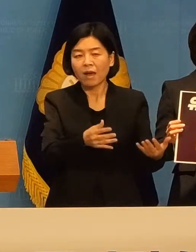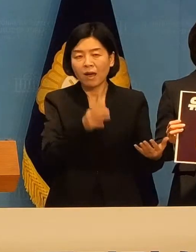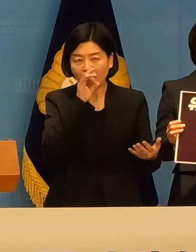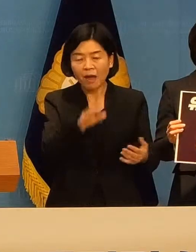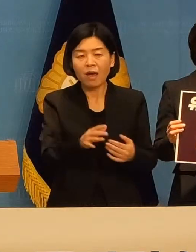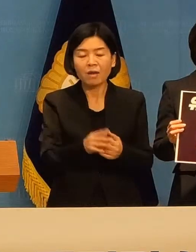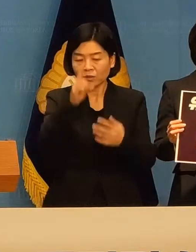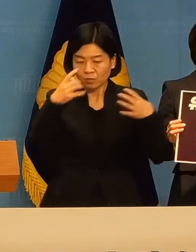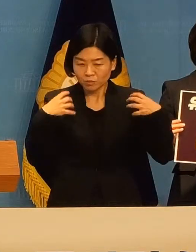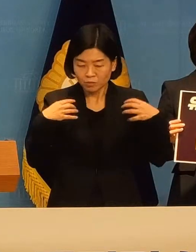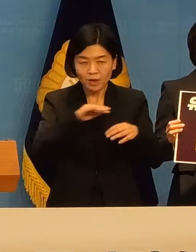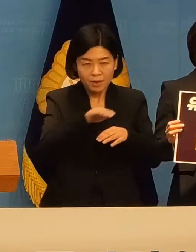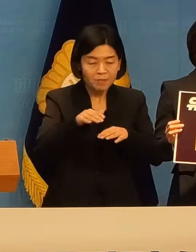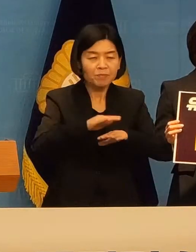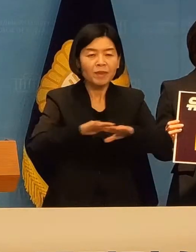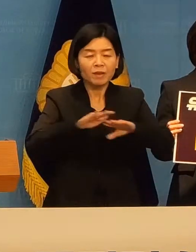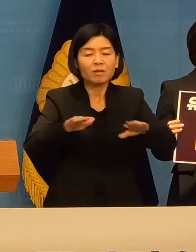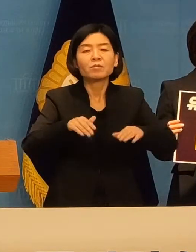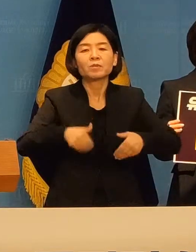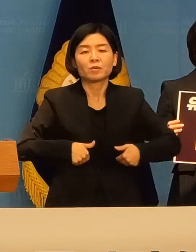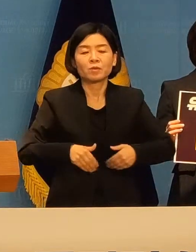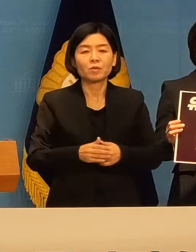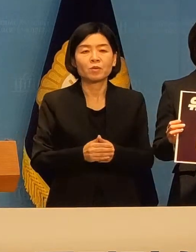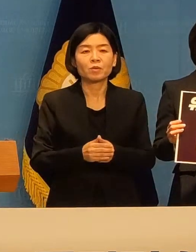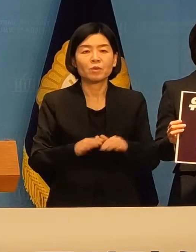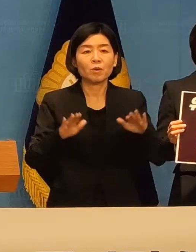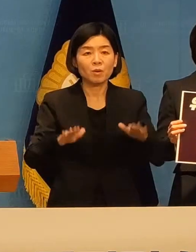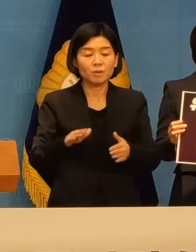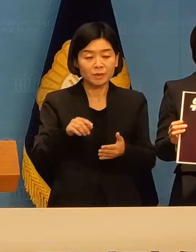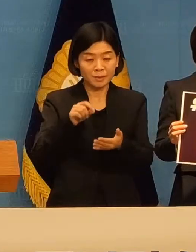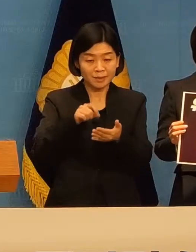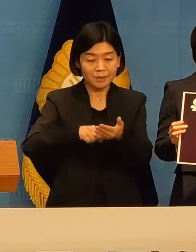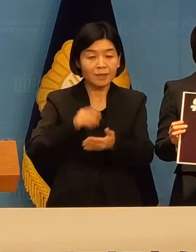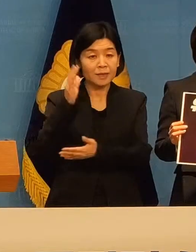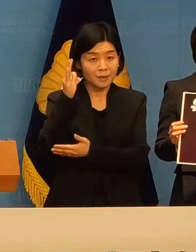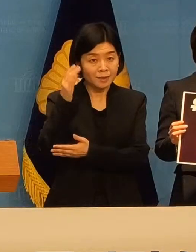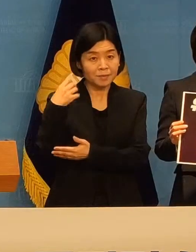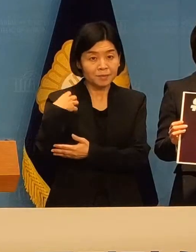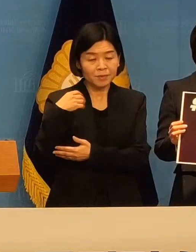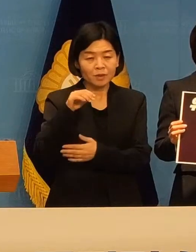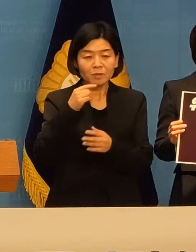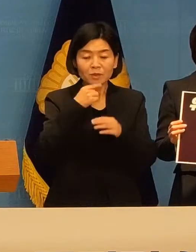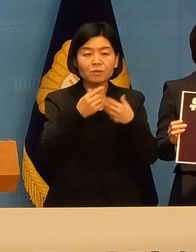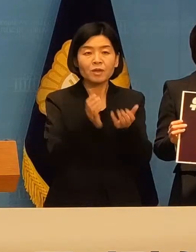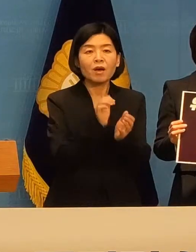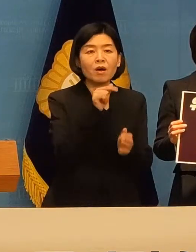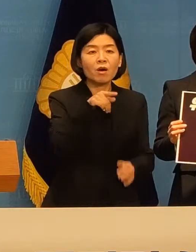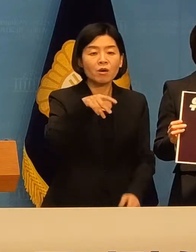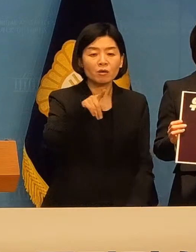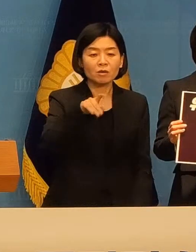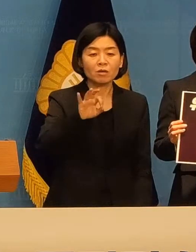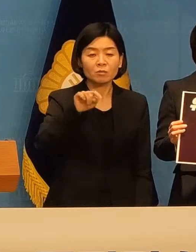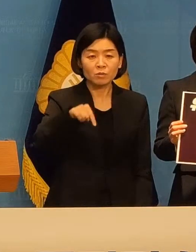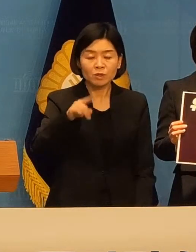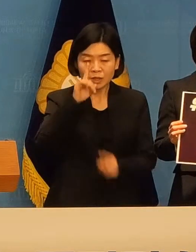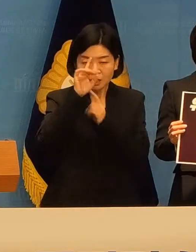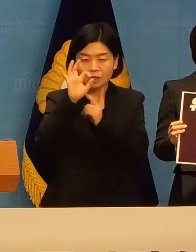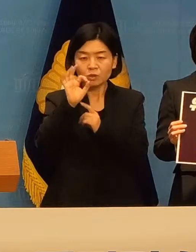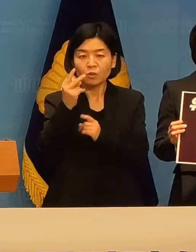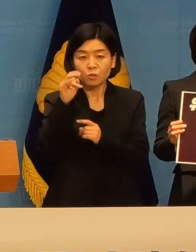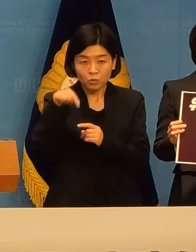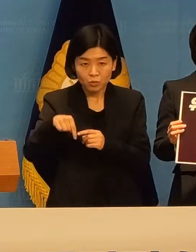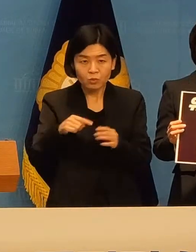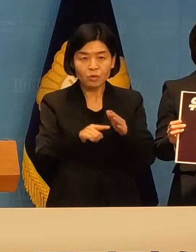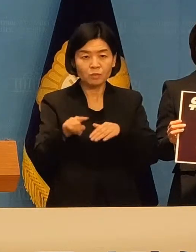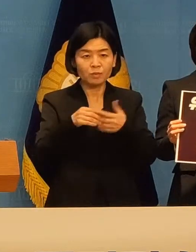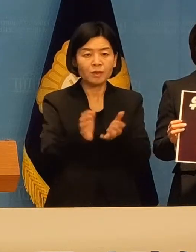정부가 개입해야 됩니다. 오늘 기자회견을 주최해 주신 더불어민주당 허성무 의원님, 이용우 의원님, 그리고 이 자리에 함께해 주신 진보당